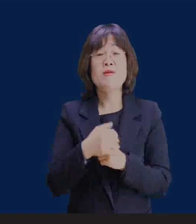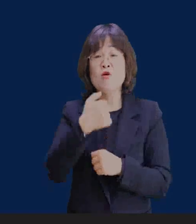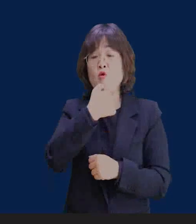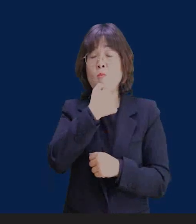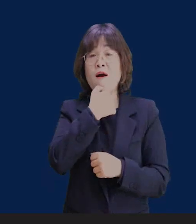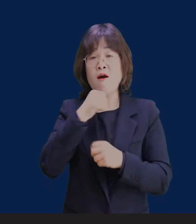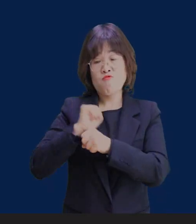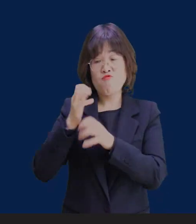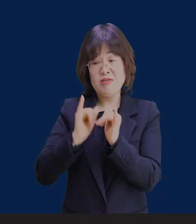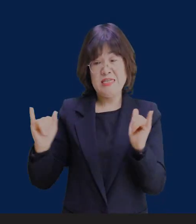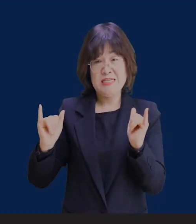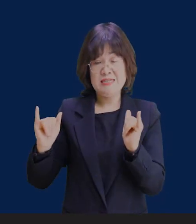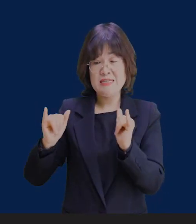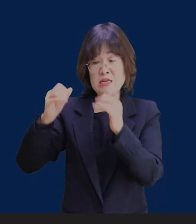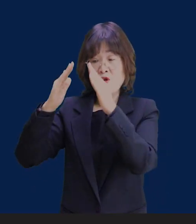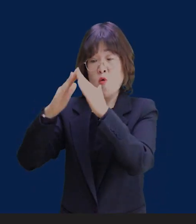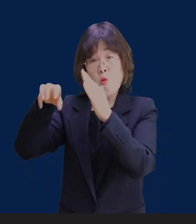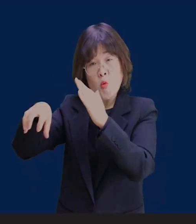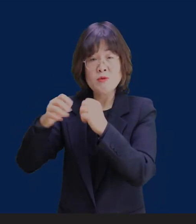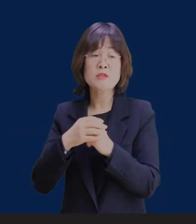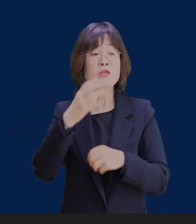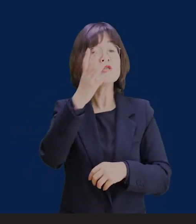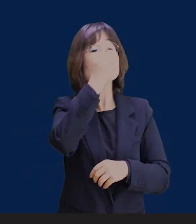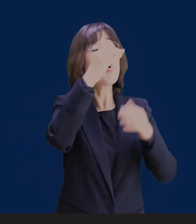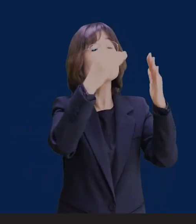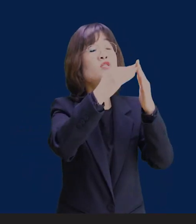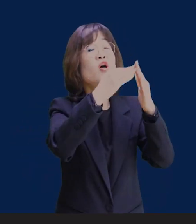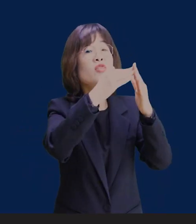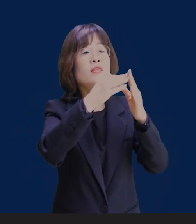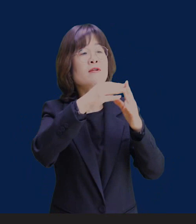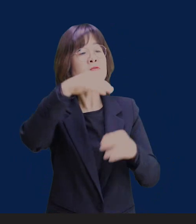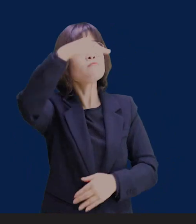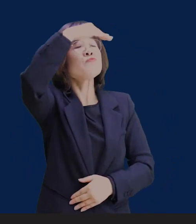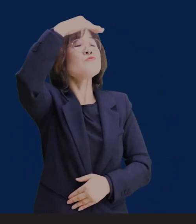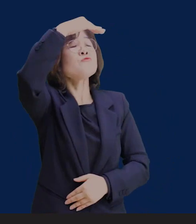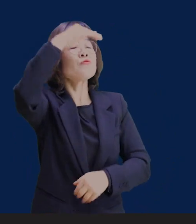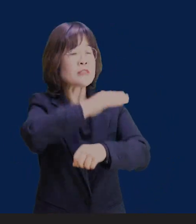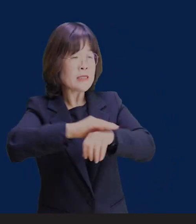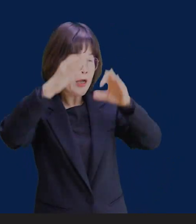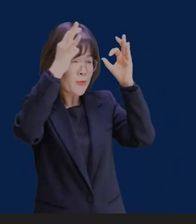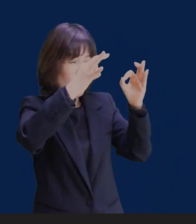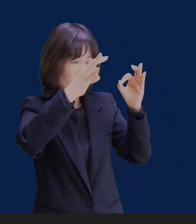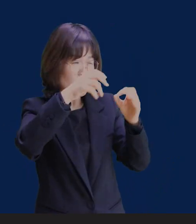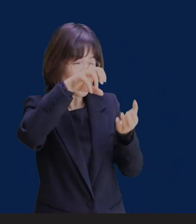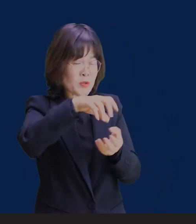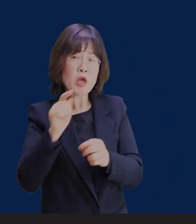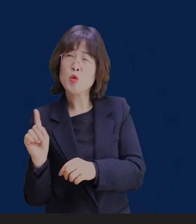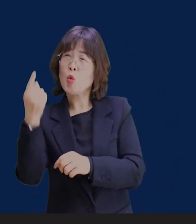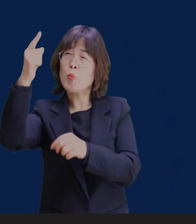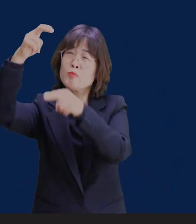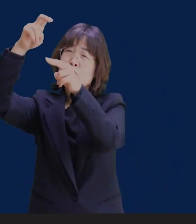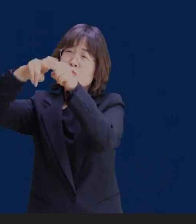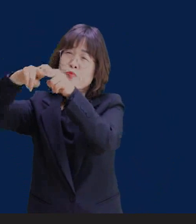옆에 있던 로마 군대의 요새는 성전 안을 훤히 들여다볼 수 있는 위치에